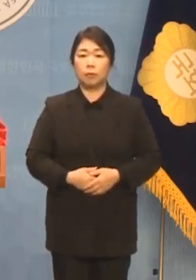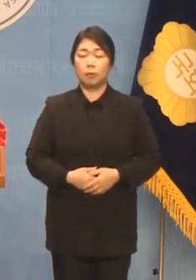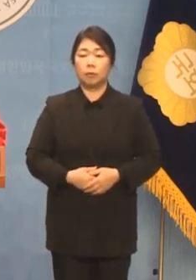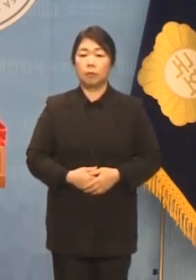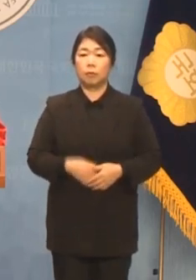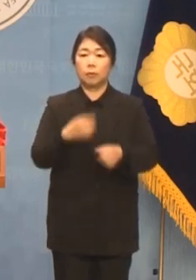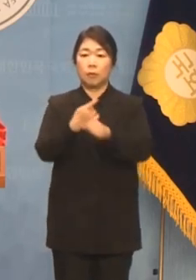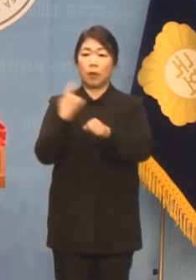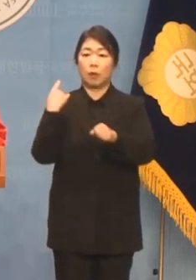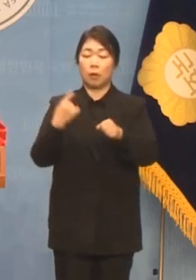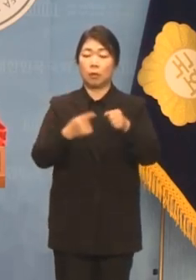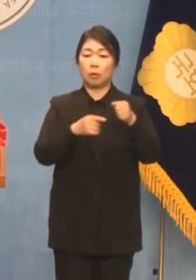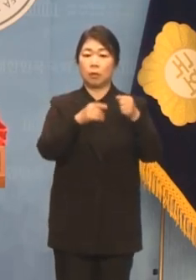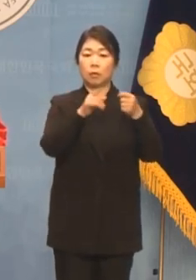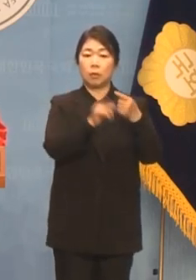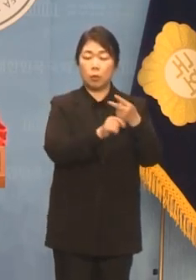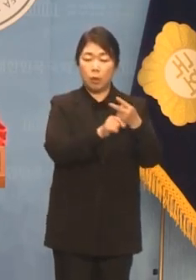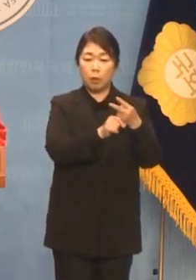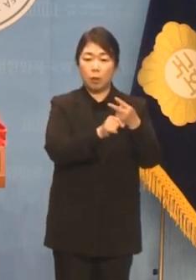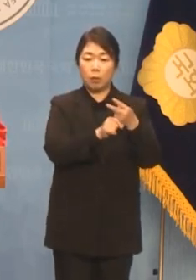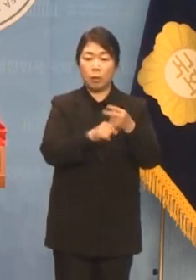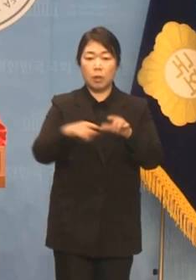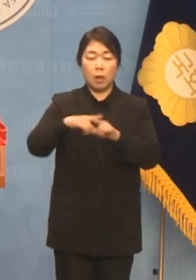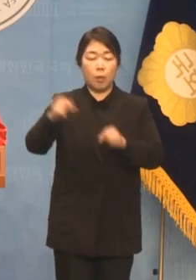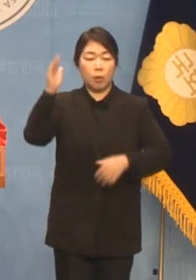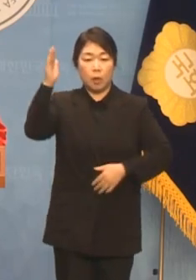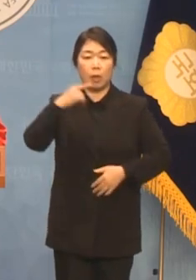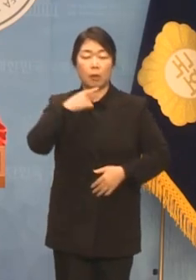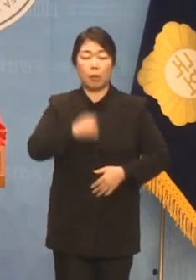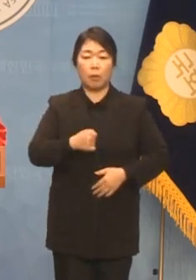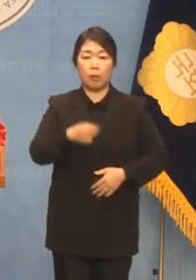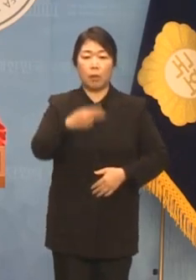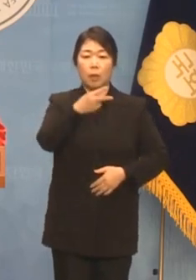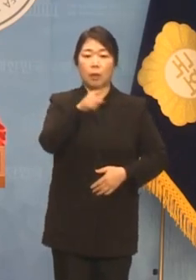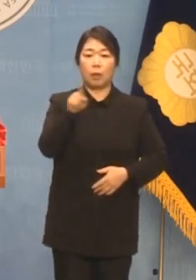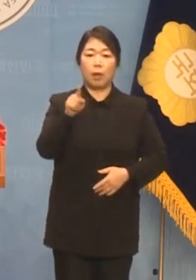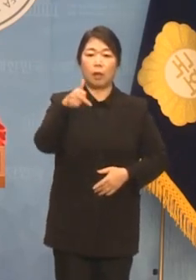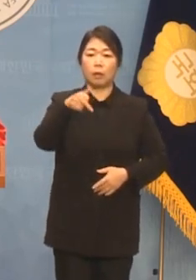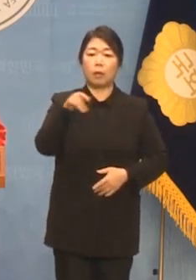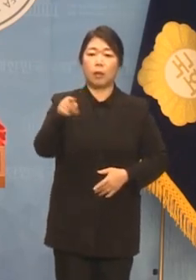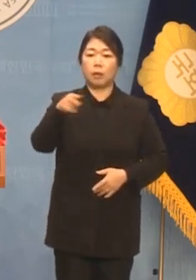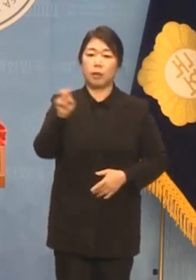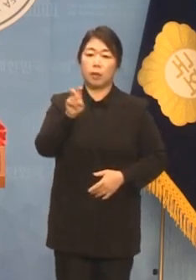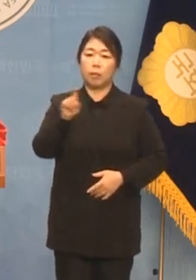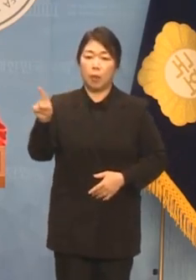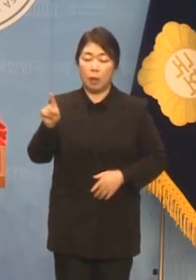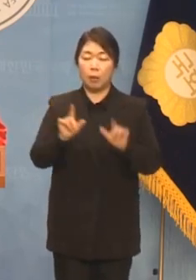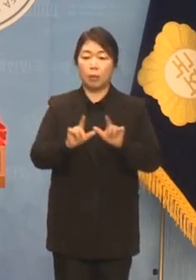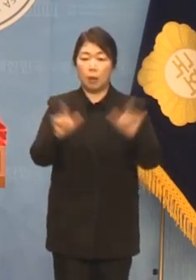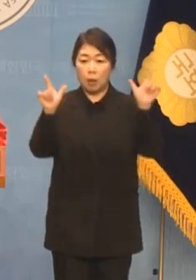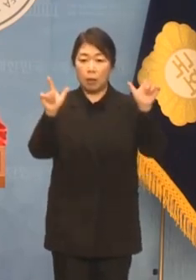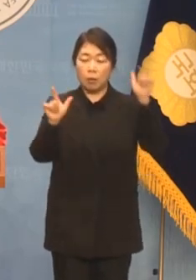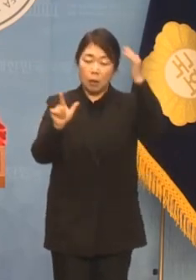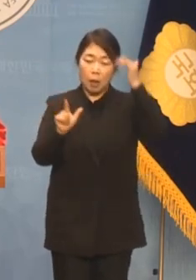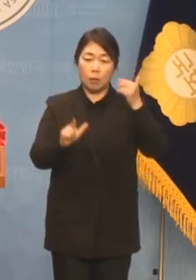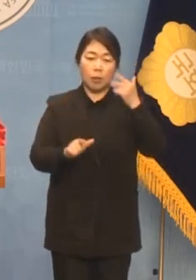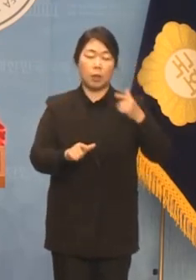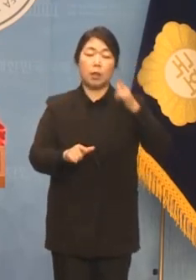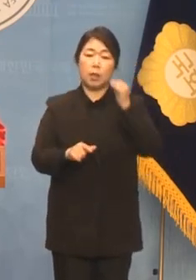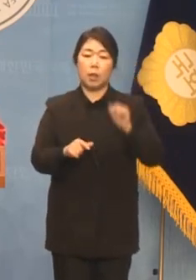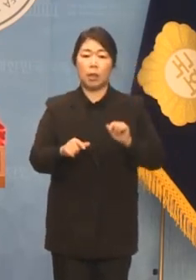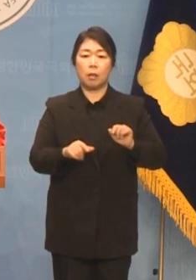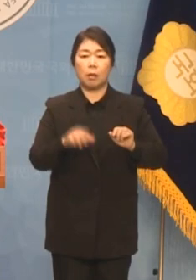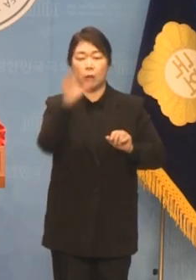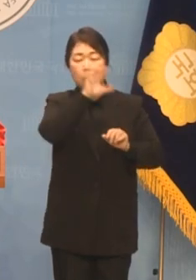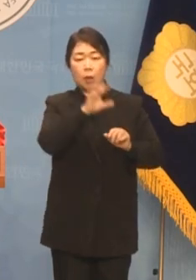지난해 2월 일본이 주장하는 다케시마의 날에 한미일 연합 훈련이 실시된데 대해 정말 굴욕적인